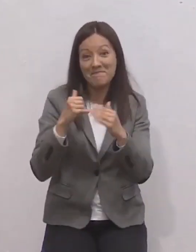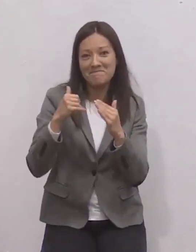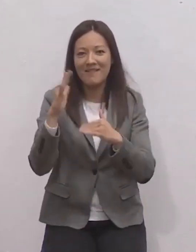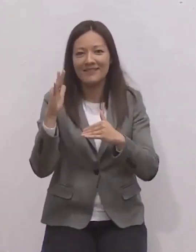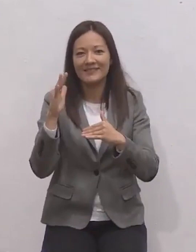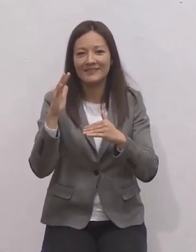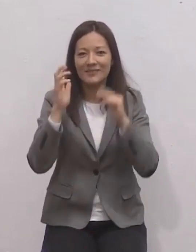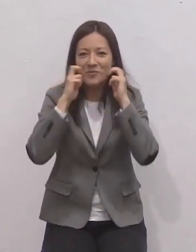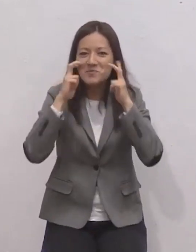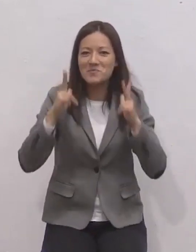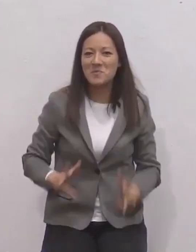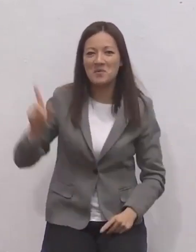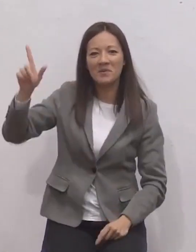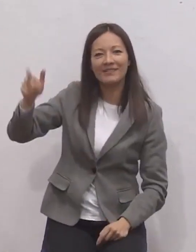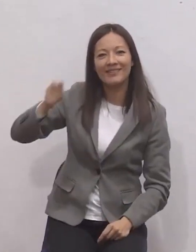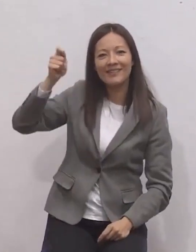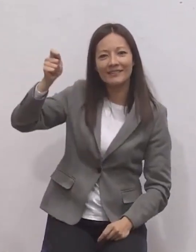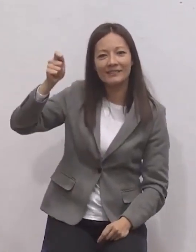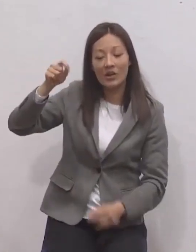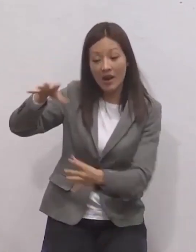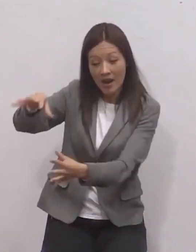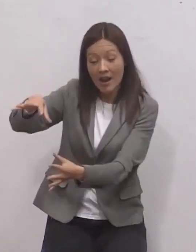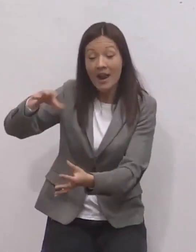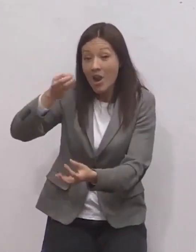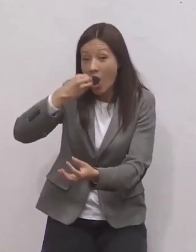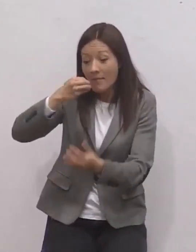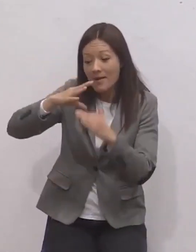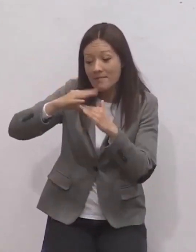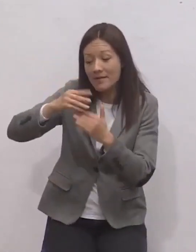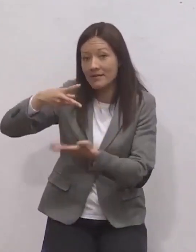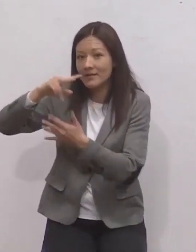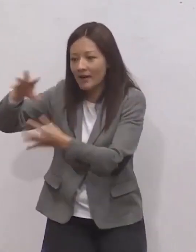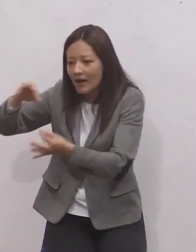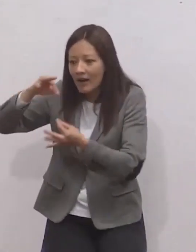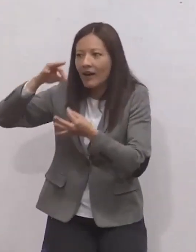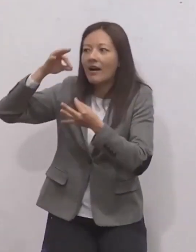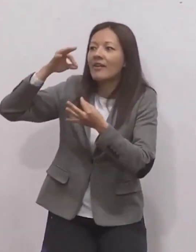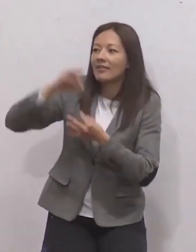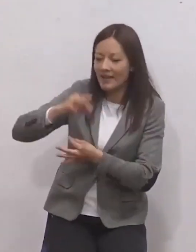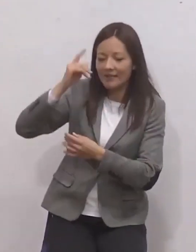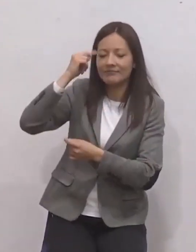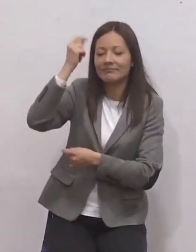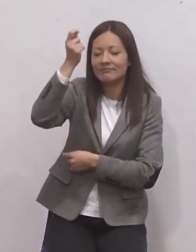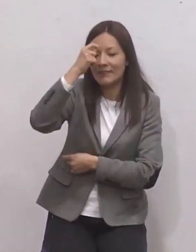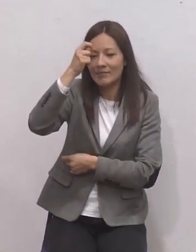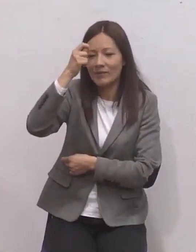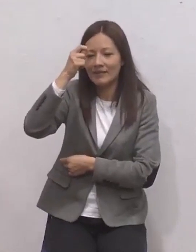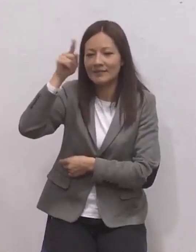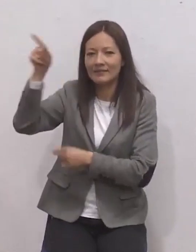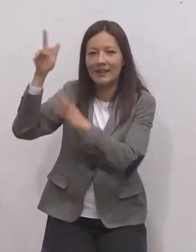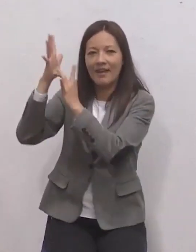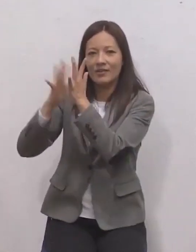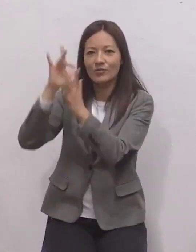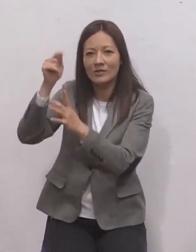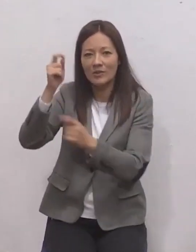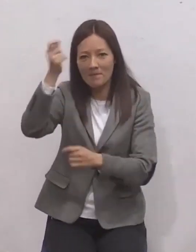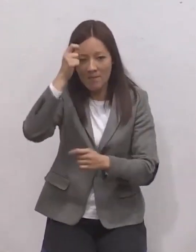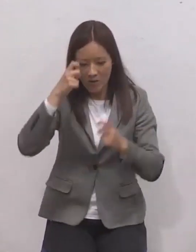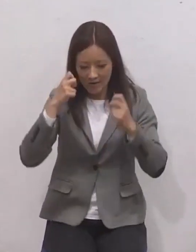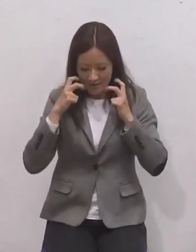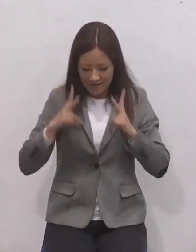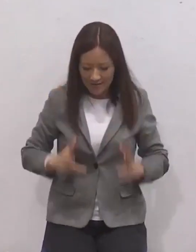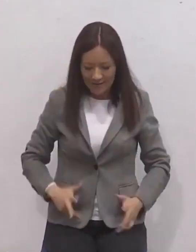hermano. Ahora somos más iglesia. El culto santo es el culto que entiende eso. No el culto que tiene todos los